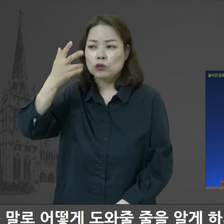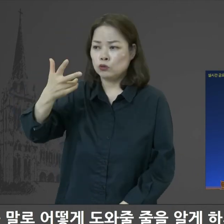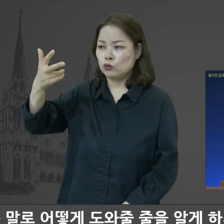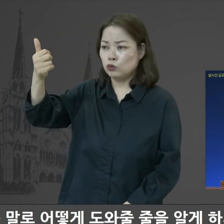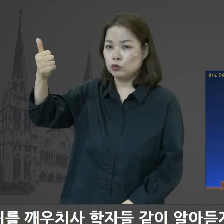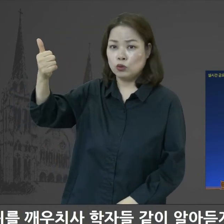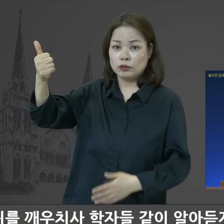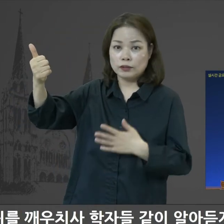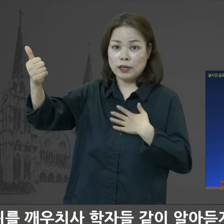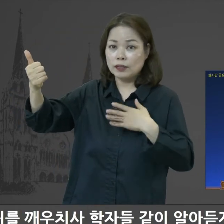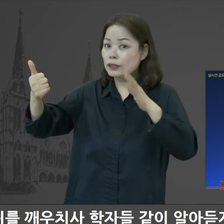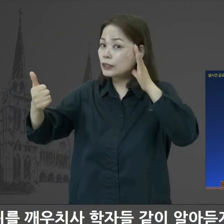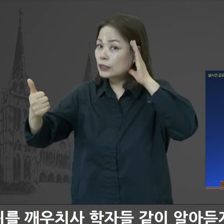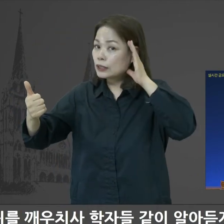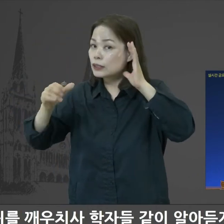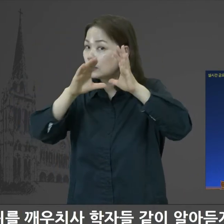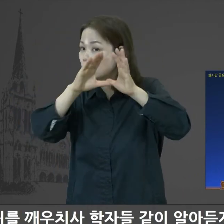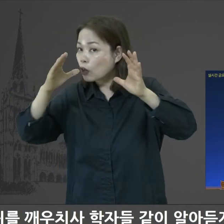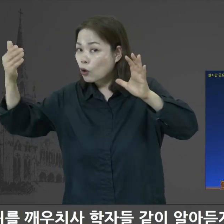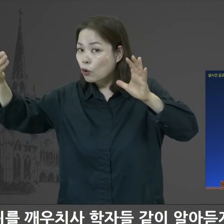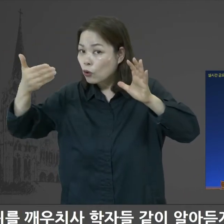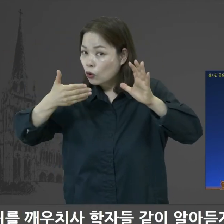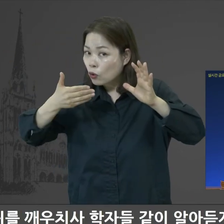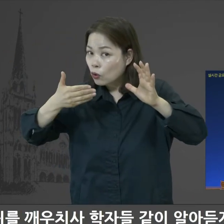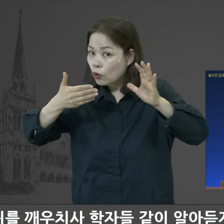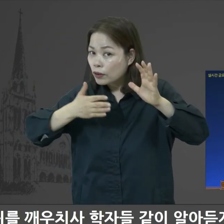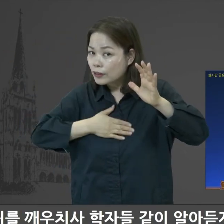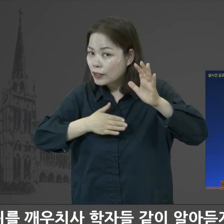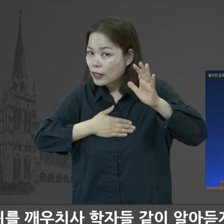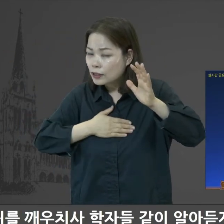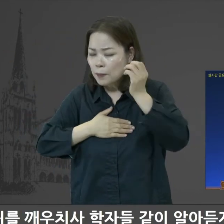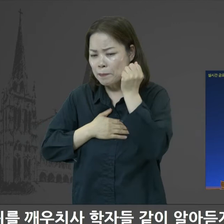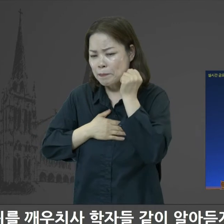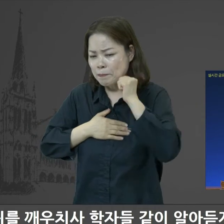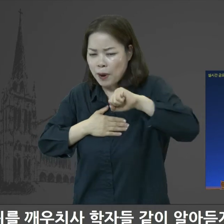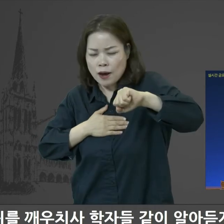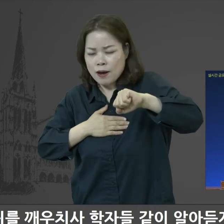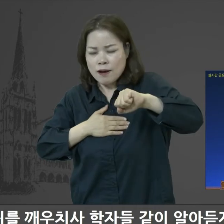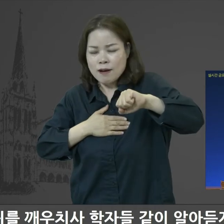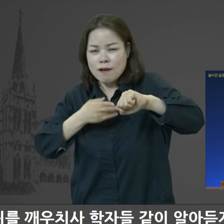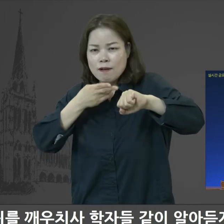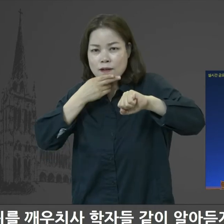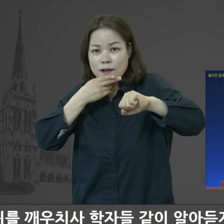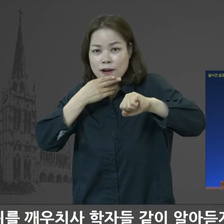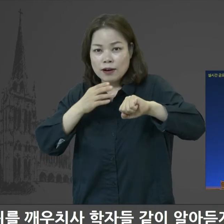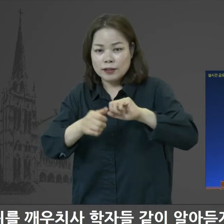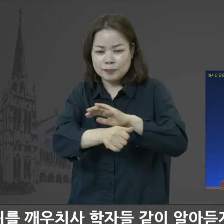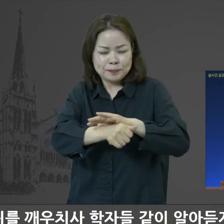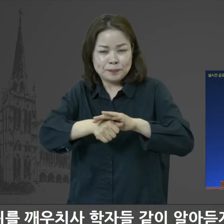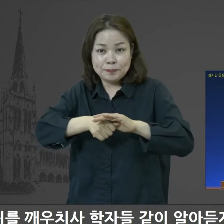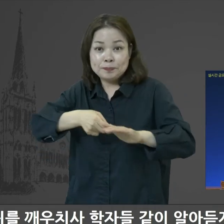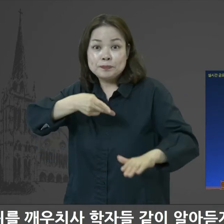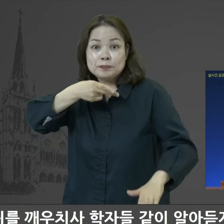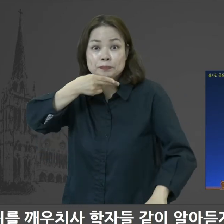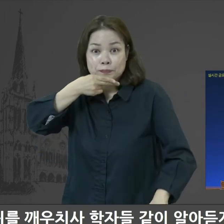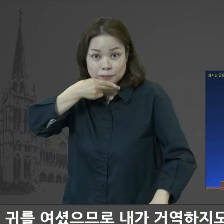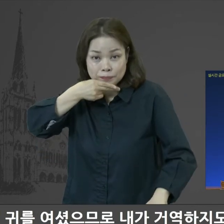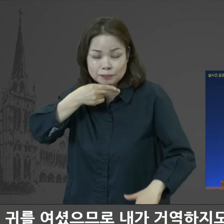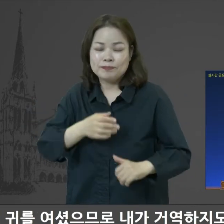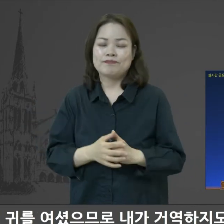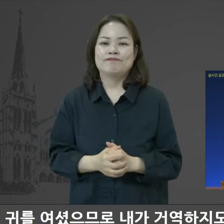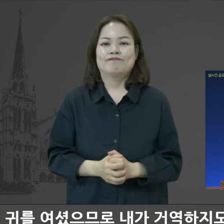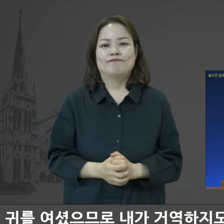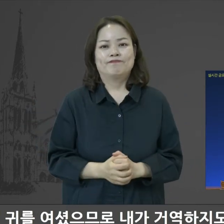여호와께서 나의 귀를 여셨으므로 내가 거역하지도 아니하고 뒤로 물러가지도